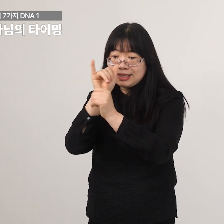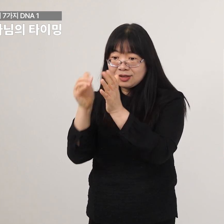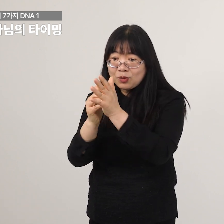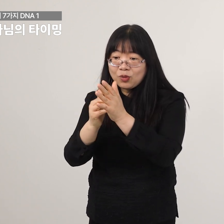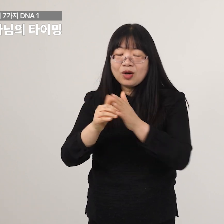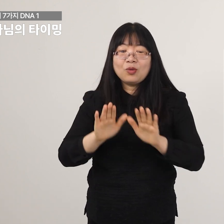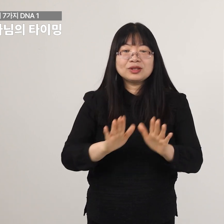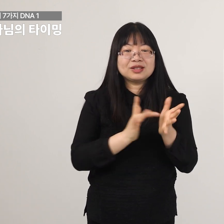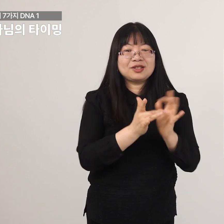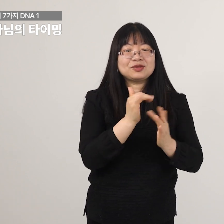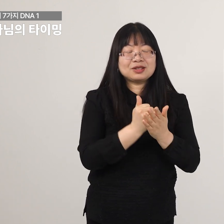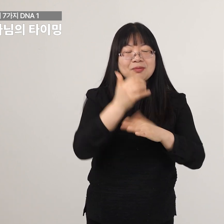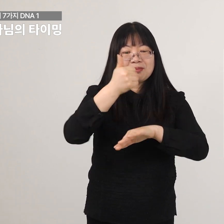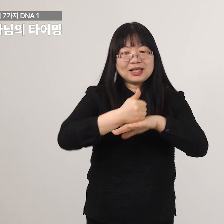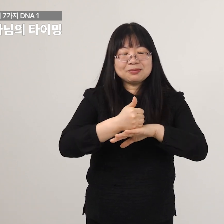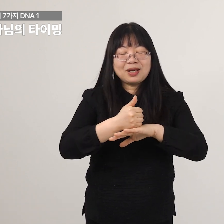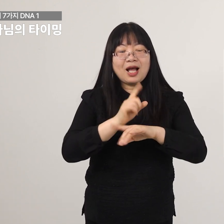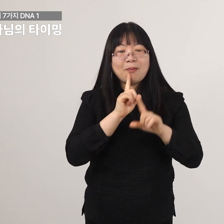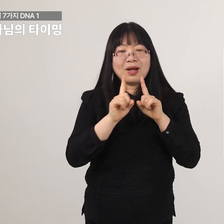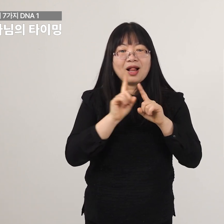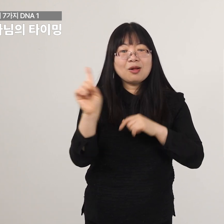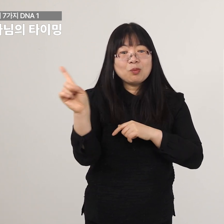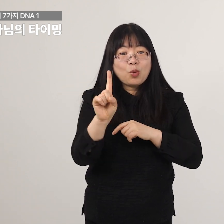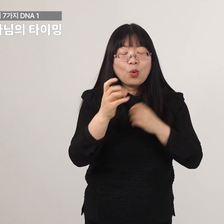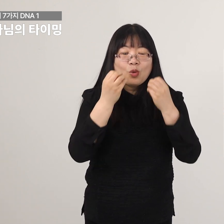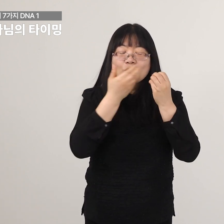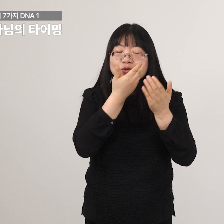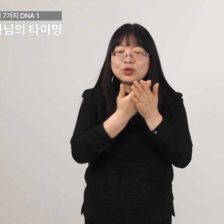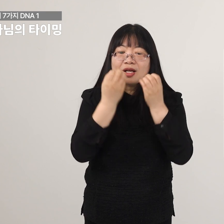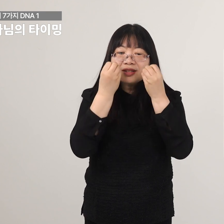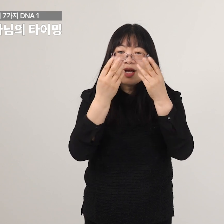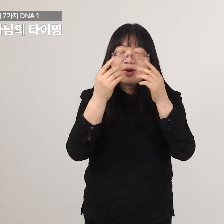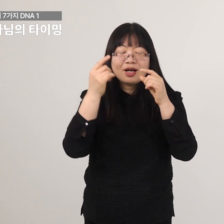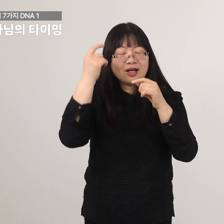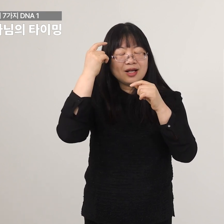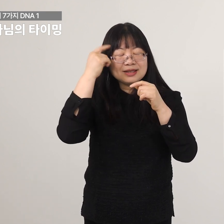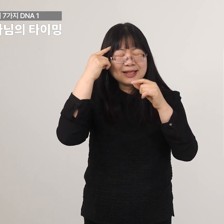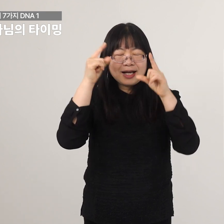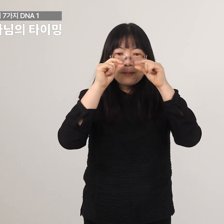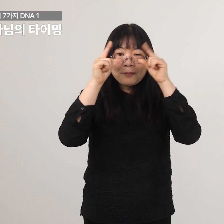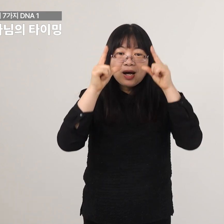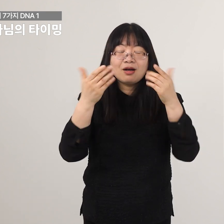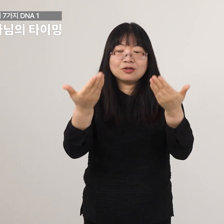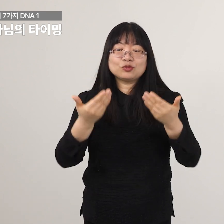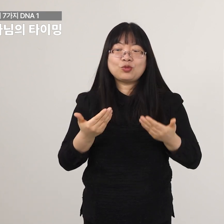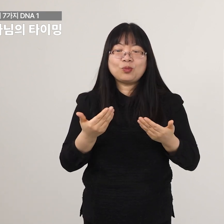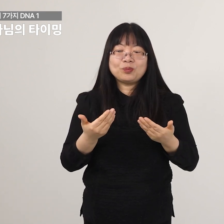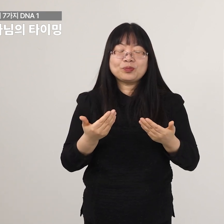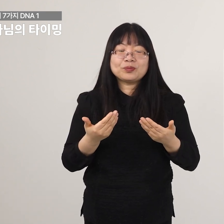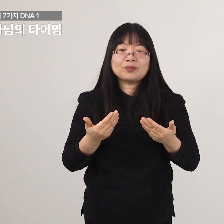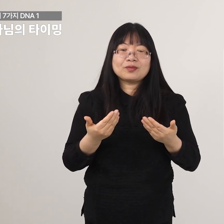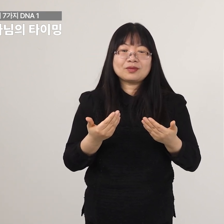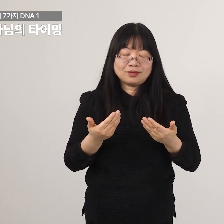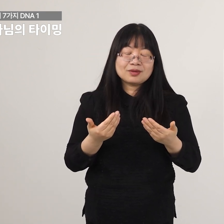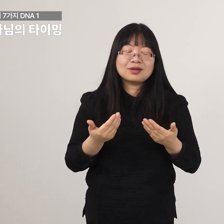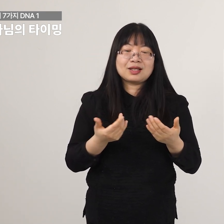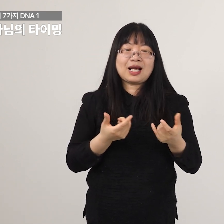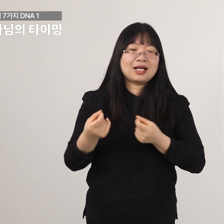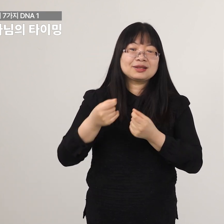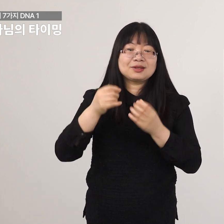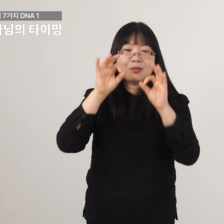오늘 마지막 절에 중요한 새로운 시야를 열어놓으시는데 그 지평을 한번